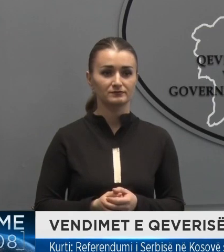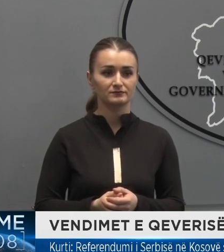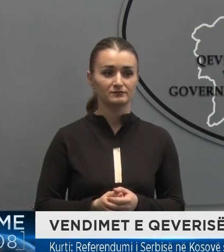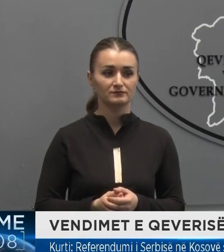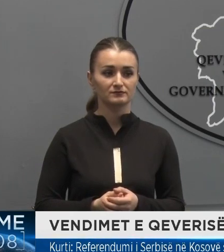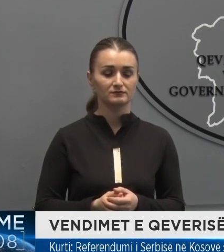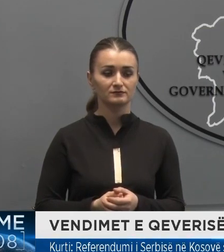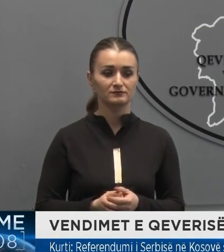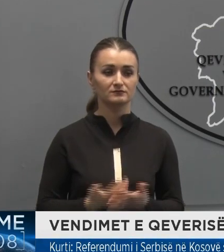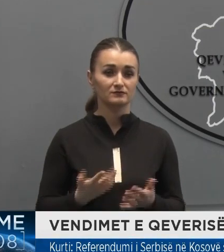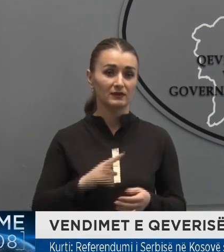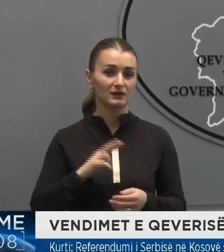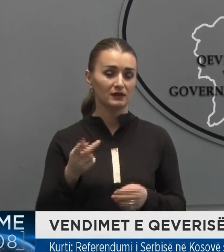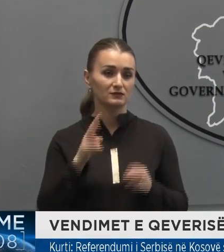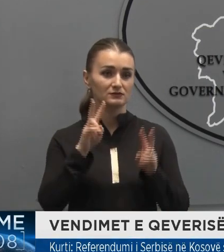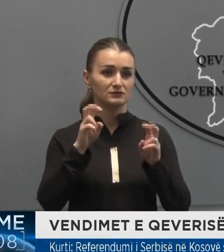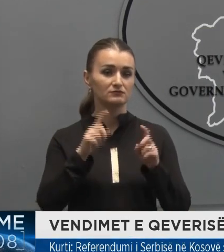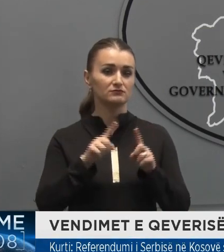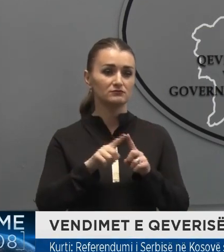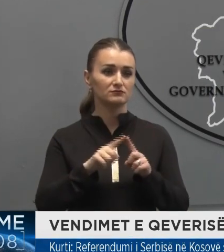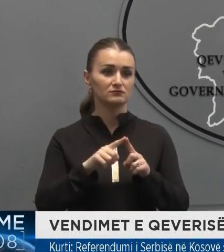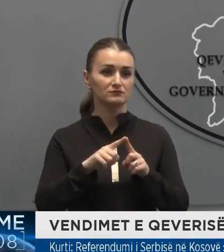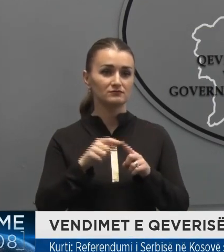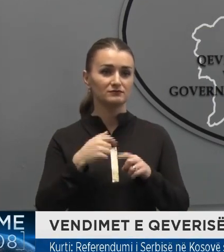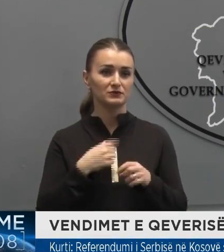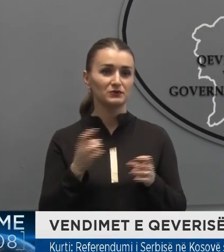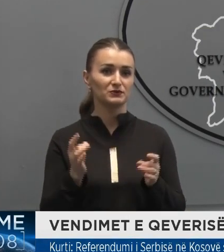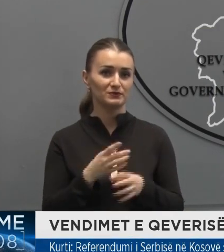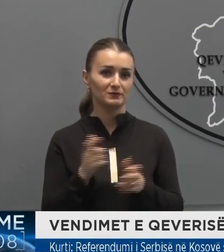në anën tjetër unë ja uroj vitin e ri